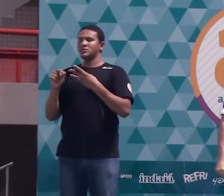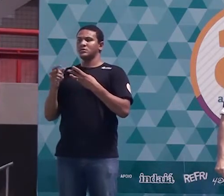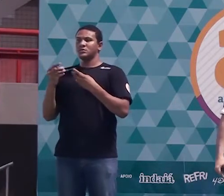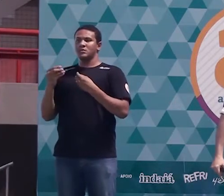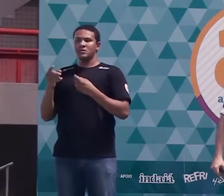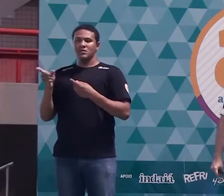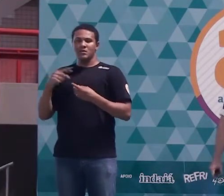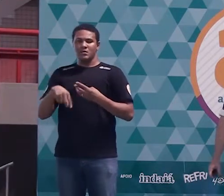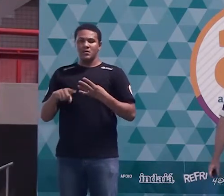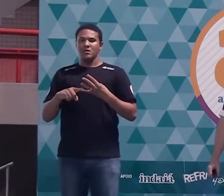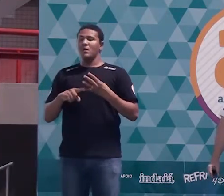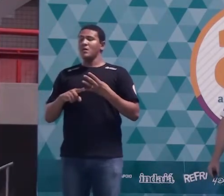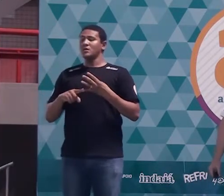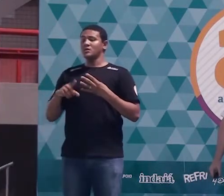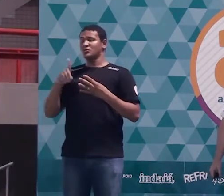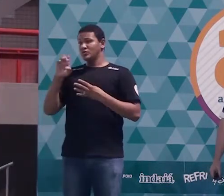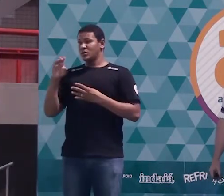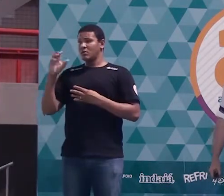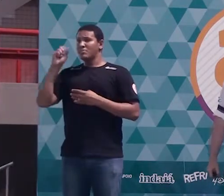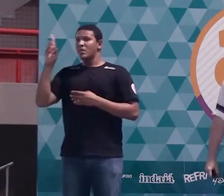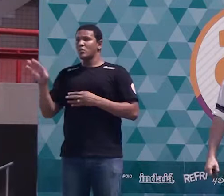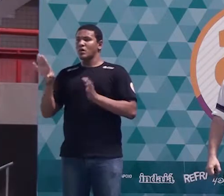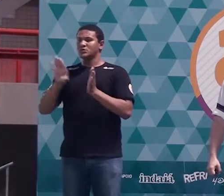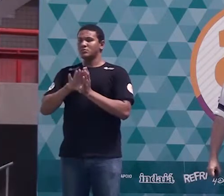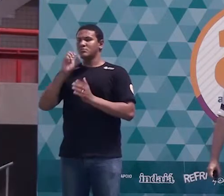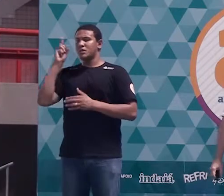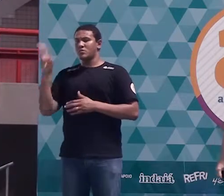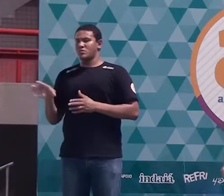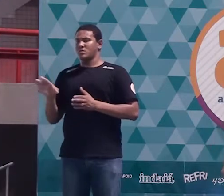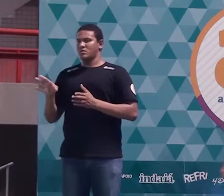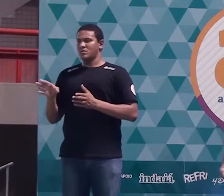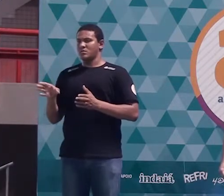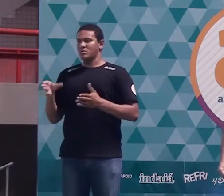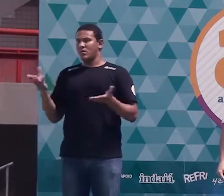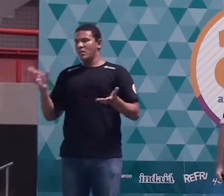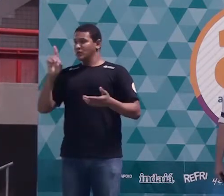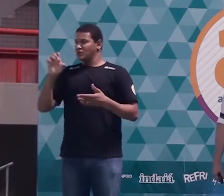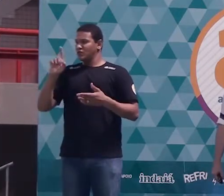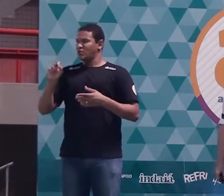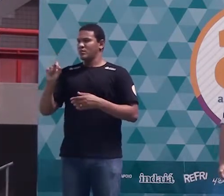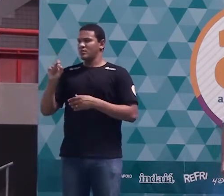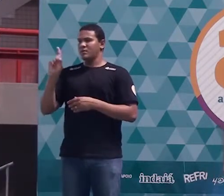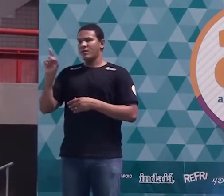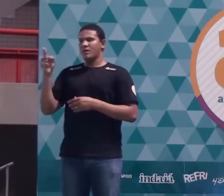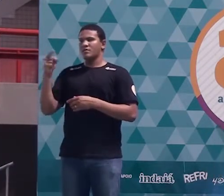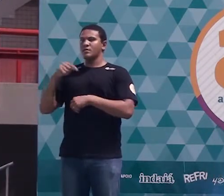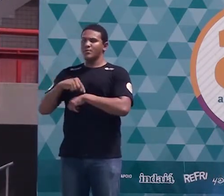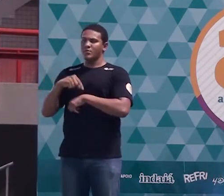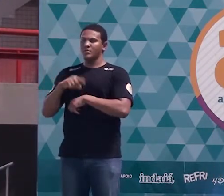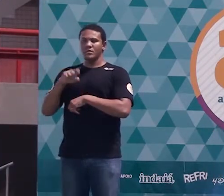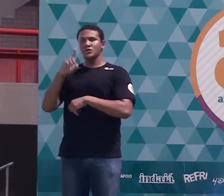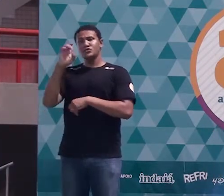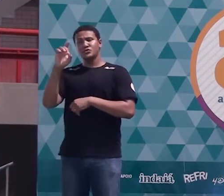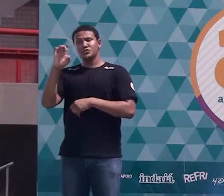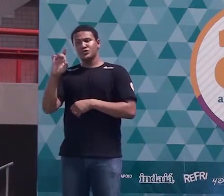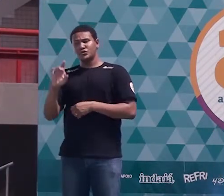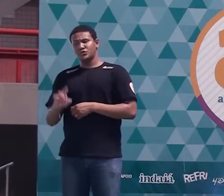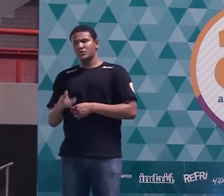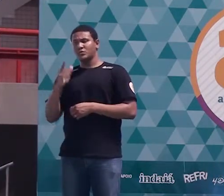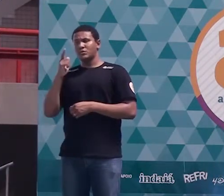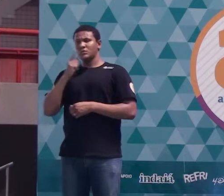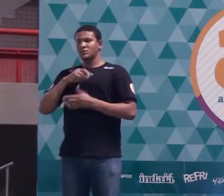quê? Tempo. Então vocês estão vendo que é a polissemia. A mesma palavra podendo